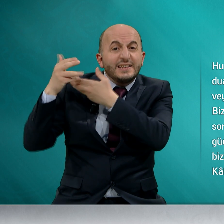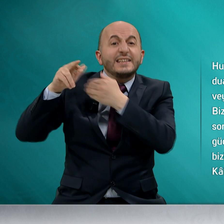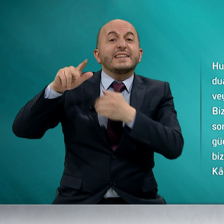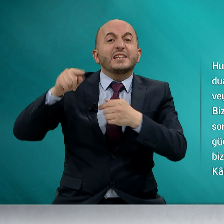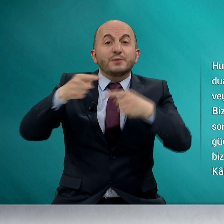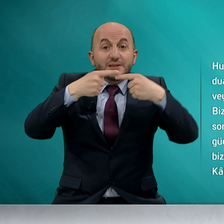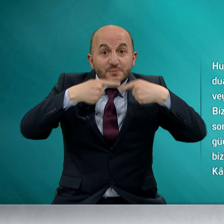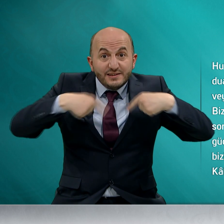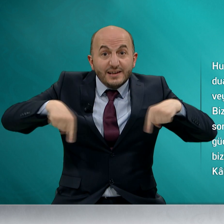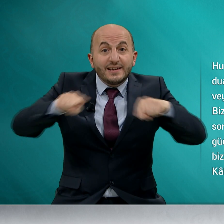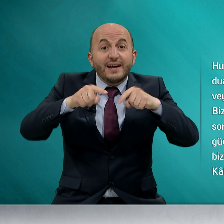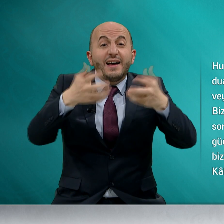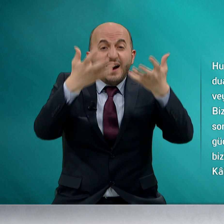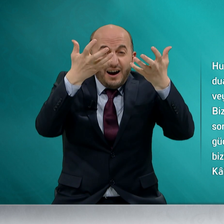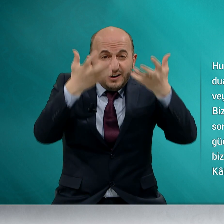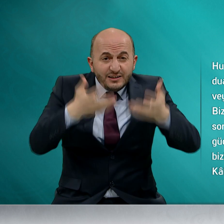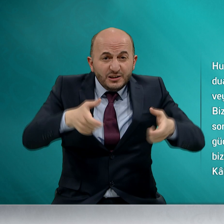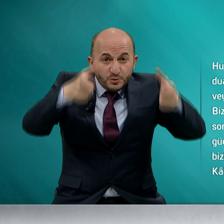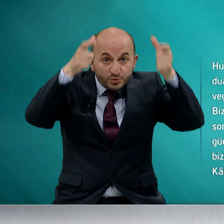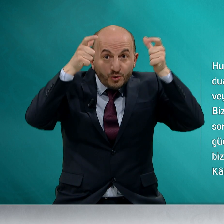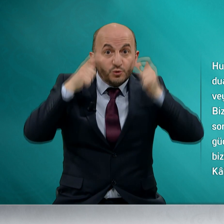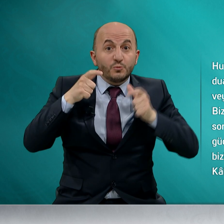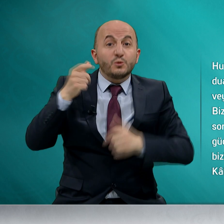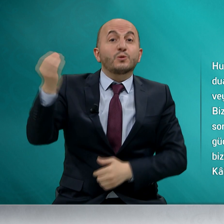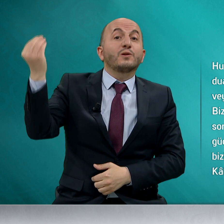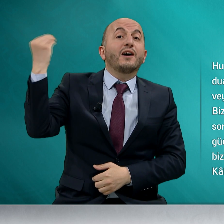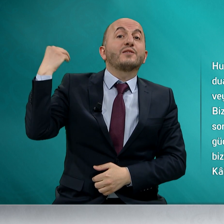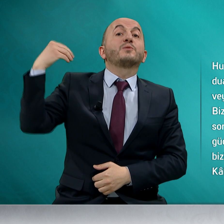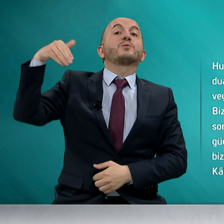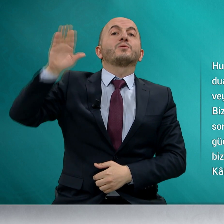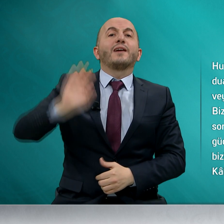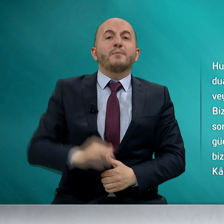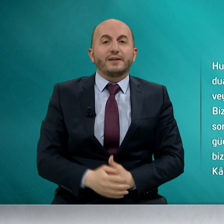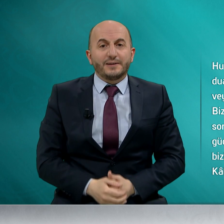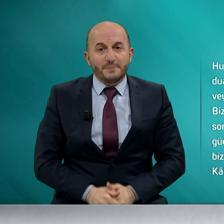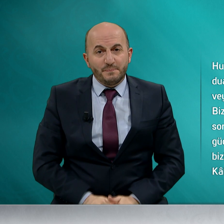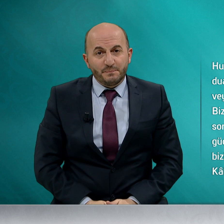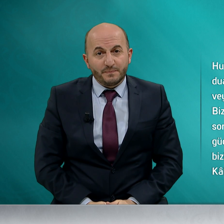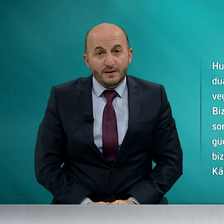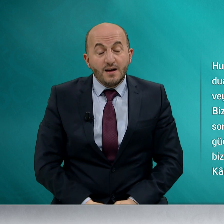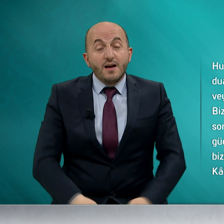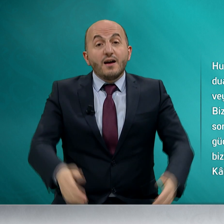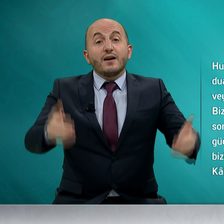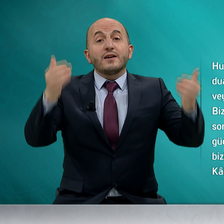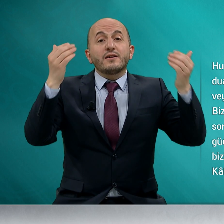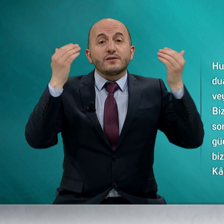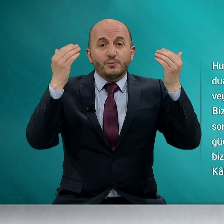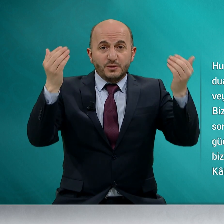yüklediğin gibi bize de ağır sorumluluklar yükleme. Ey